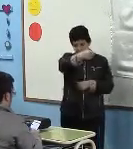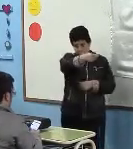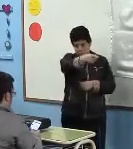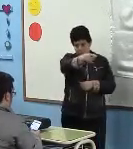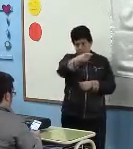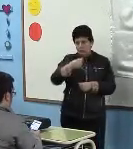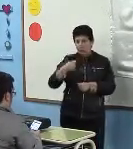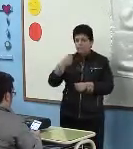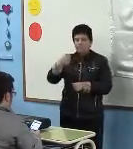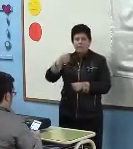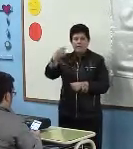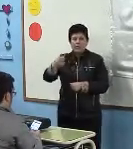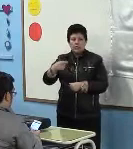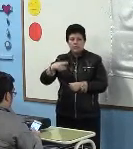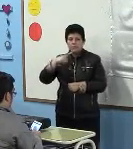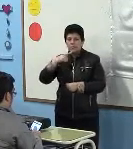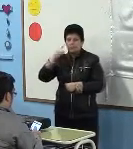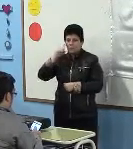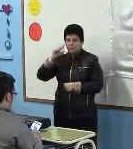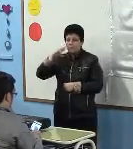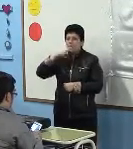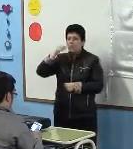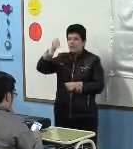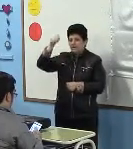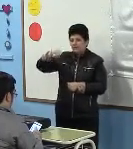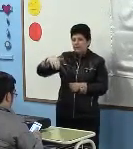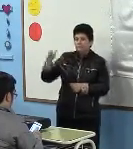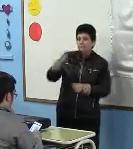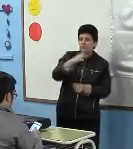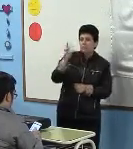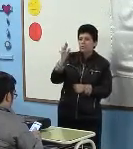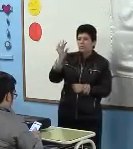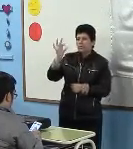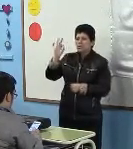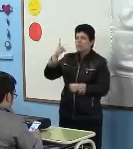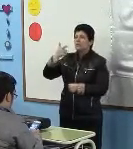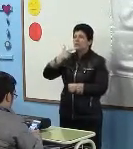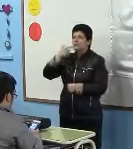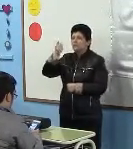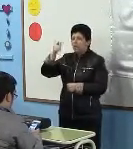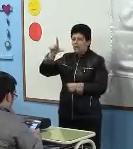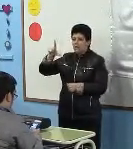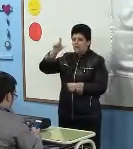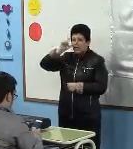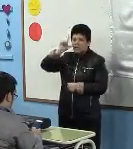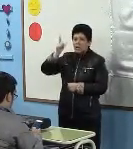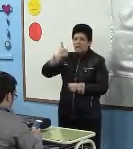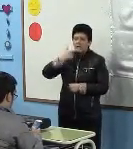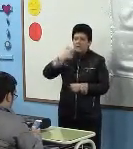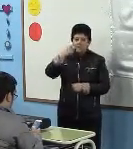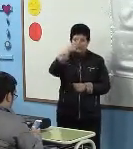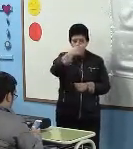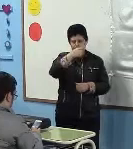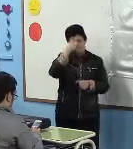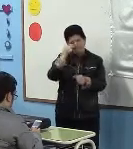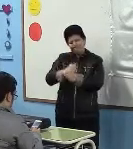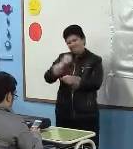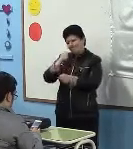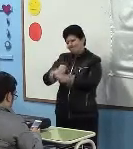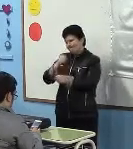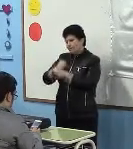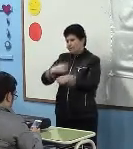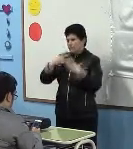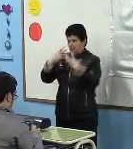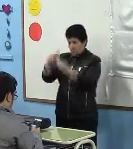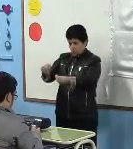También está en misión global en el campo y tiene el corazón puesto en estos ministerios que se le dan. Y